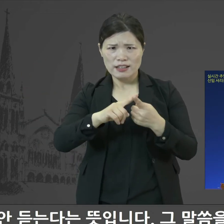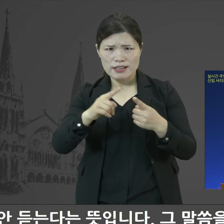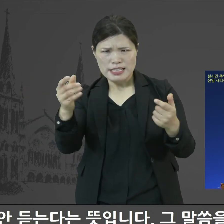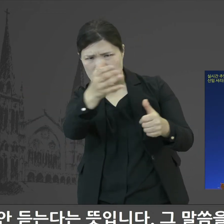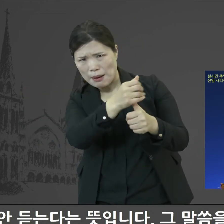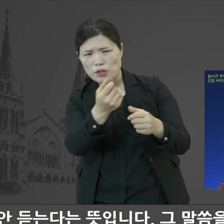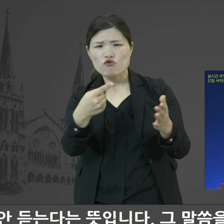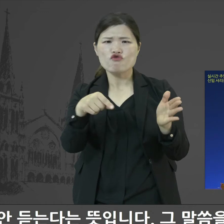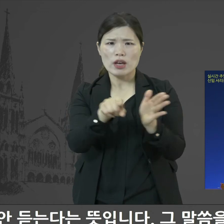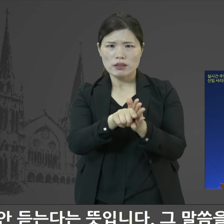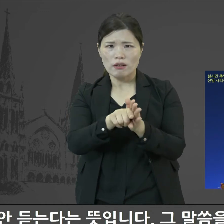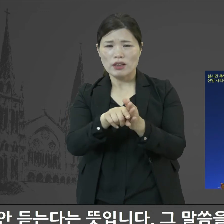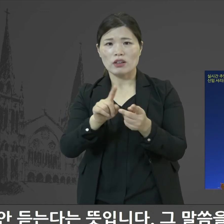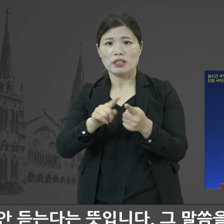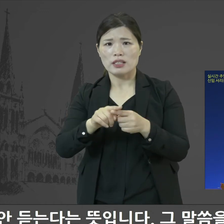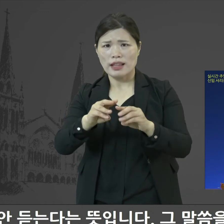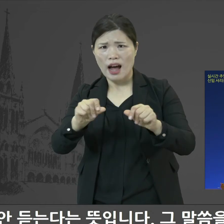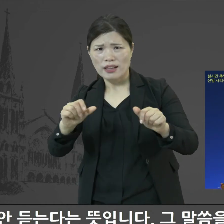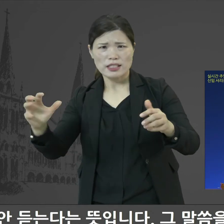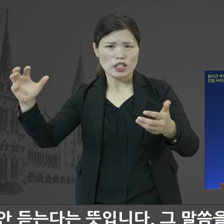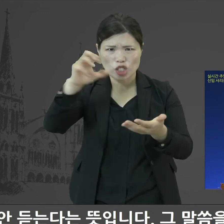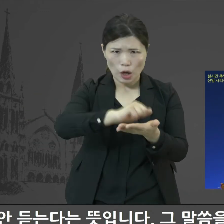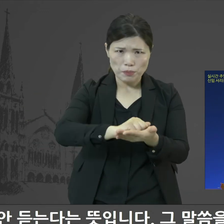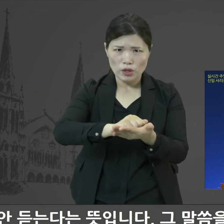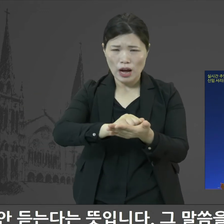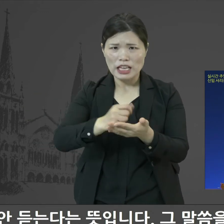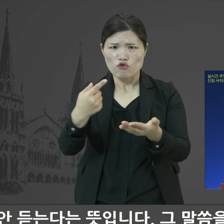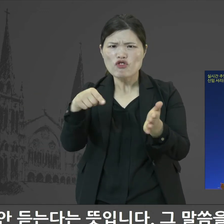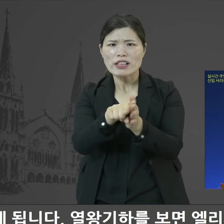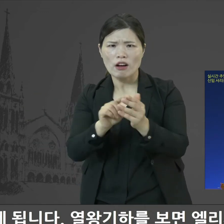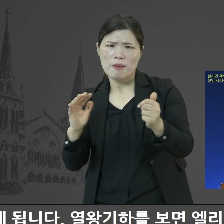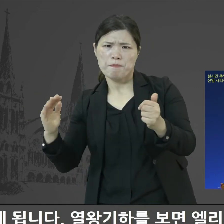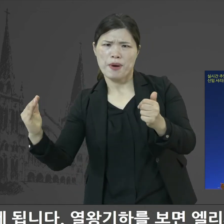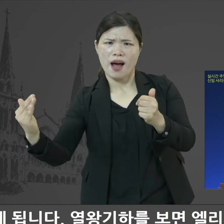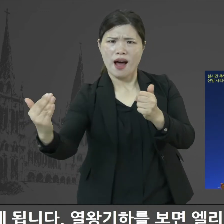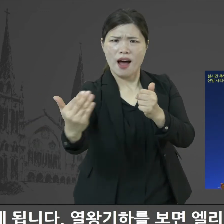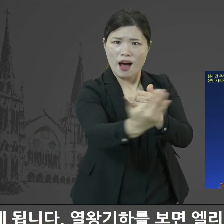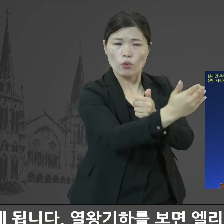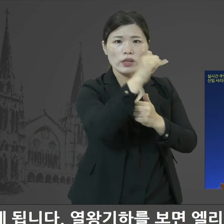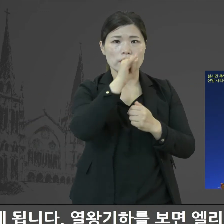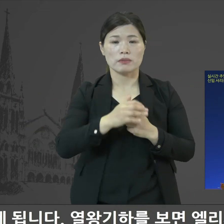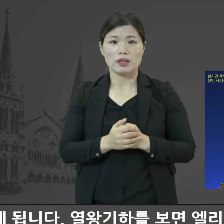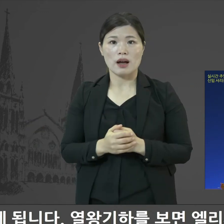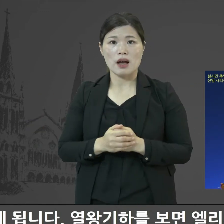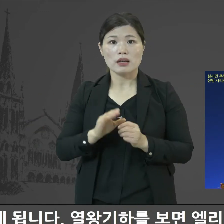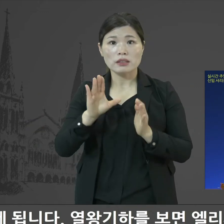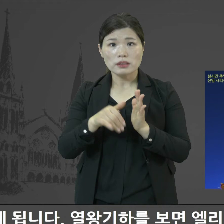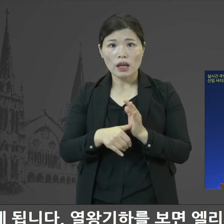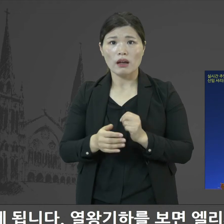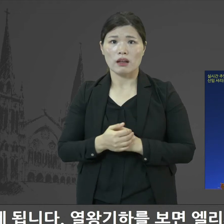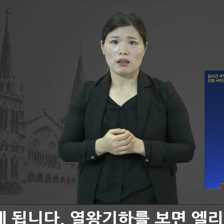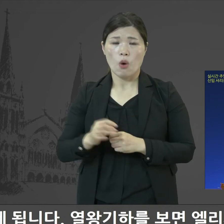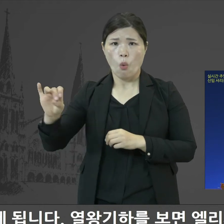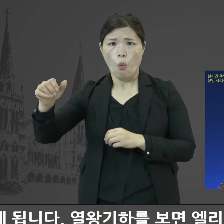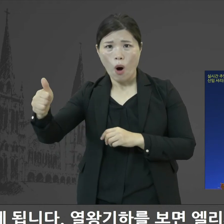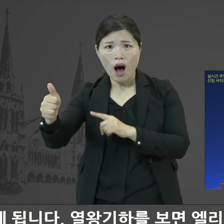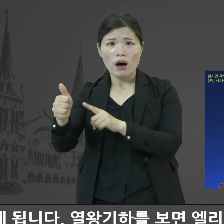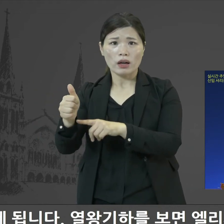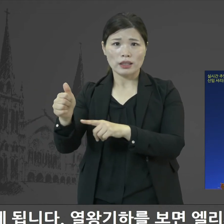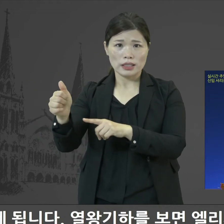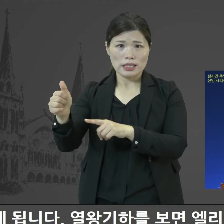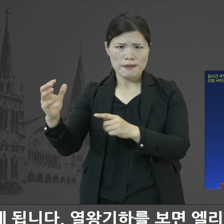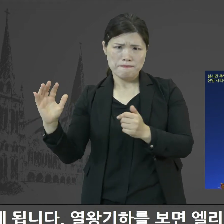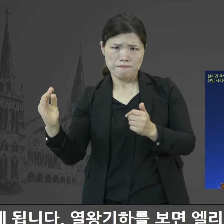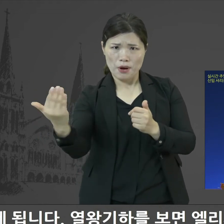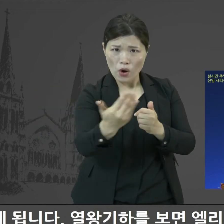와서 점령을 해버리죠. 에워싸버리죠. 그때 그의 사환이 벌벌 떱니다. 주인님 어떡합니까? 큰일 났습니다.